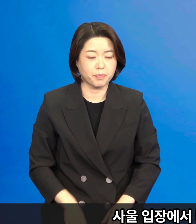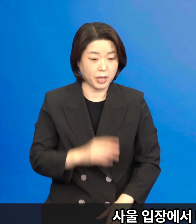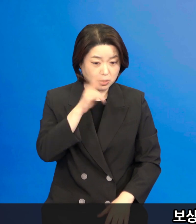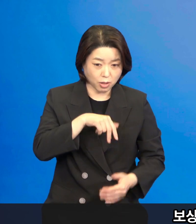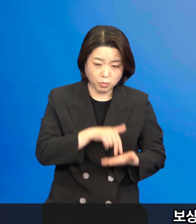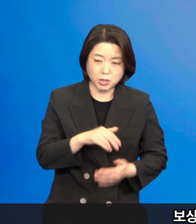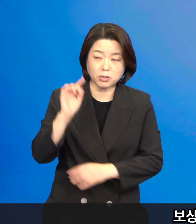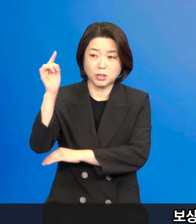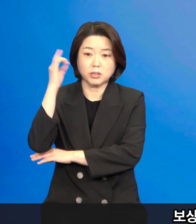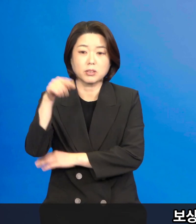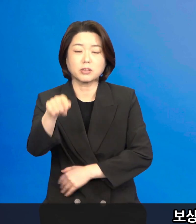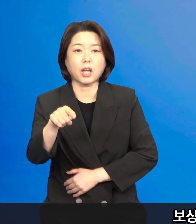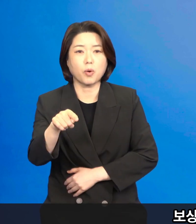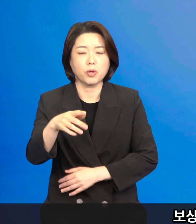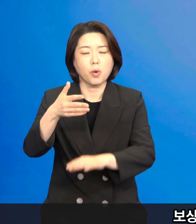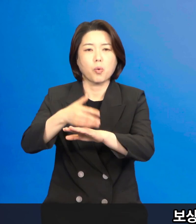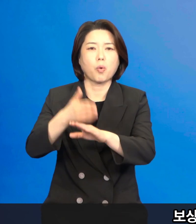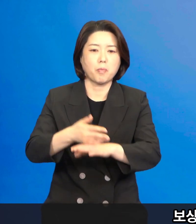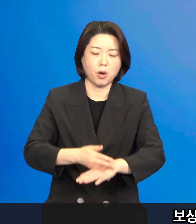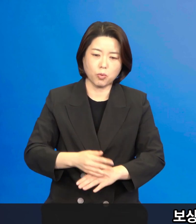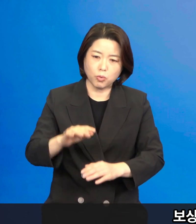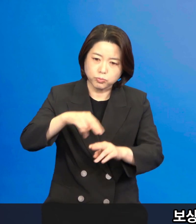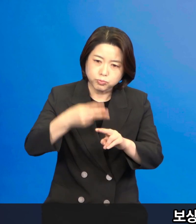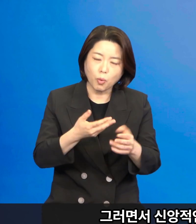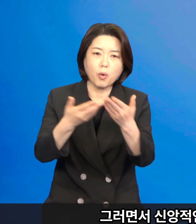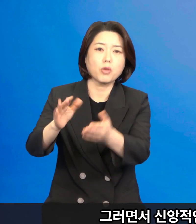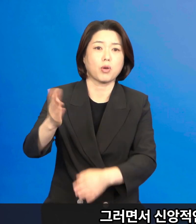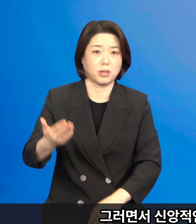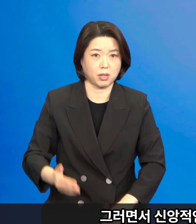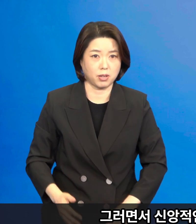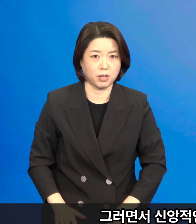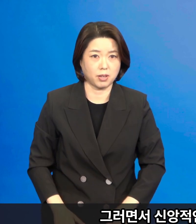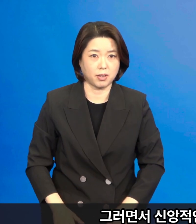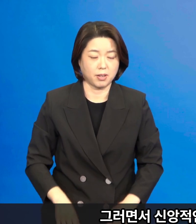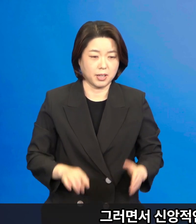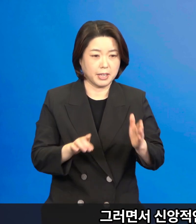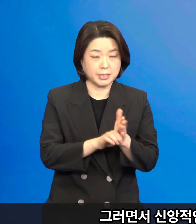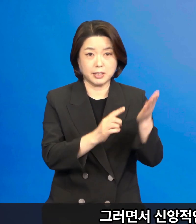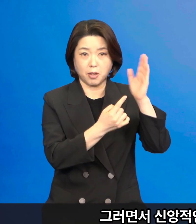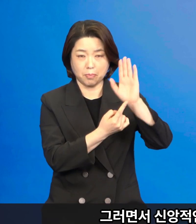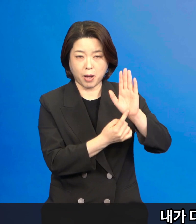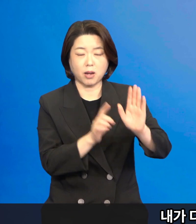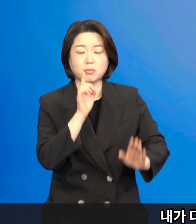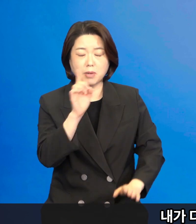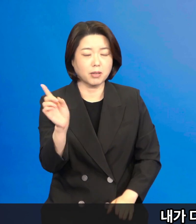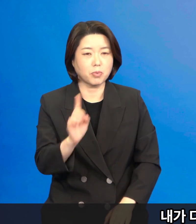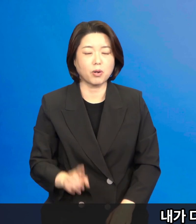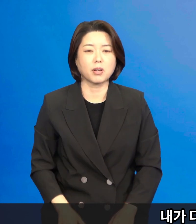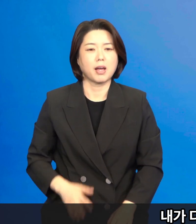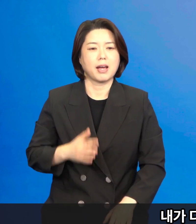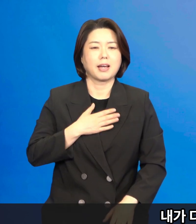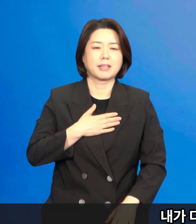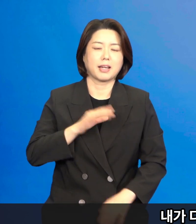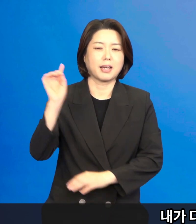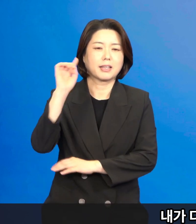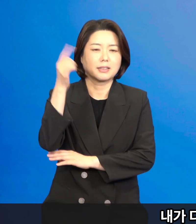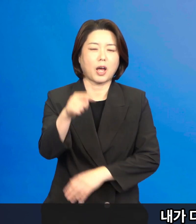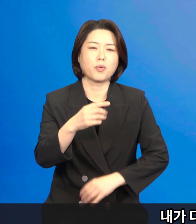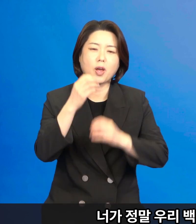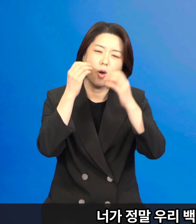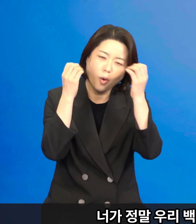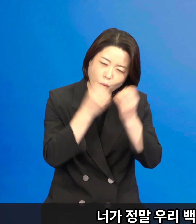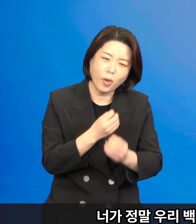돼요. 보상을 줘야 됩니다. 그러면서 신앙적인 반응은 이것이어야 했습니다. 내가 다윗을